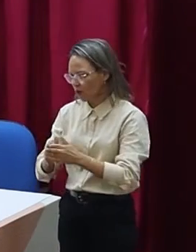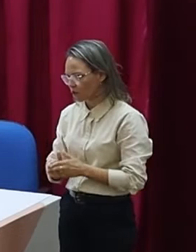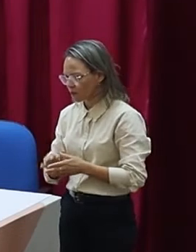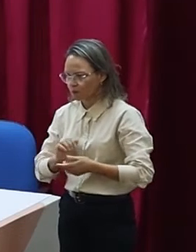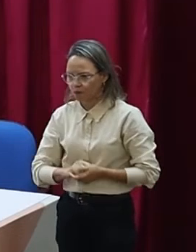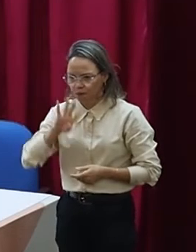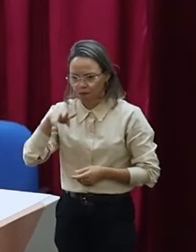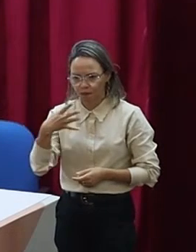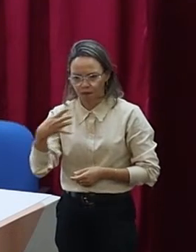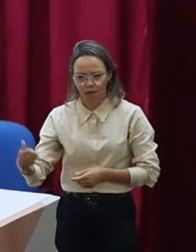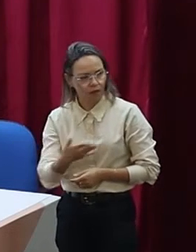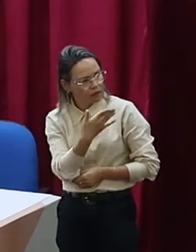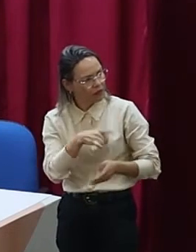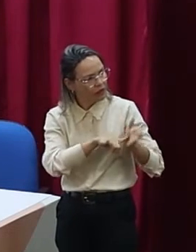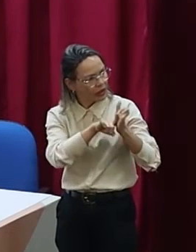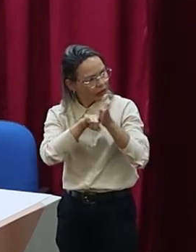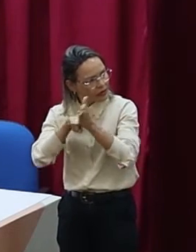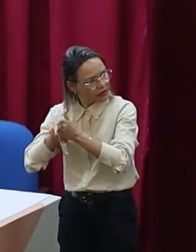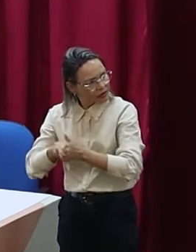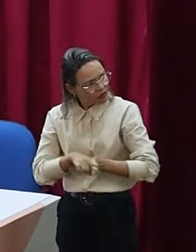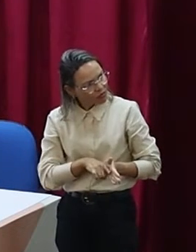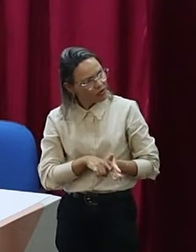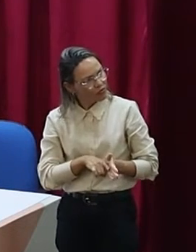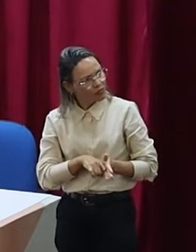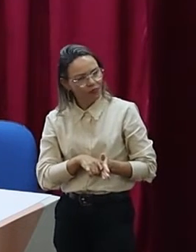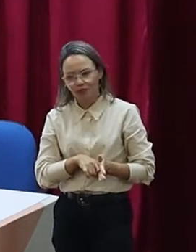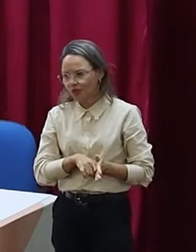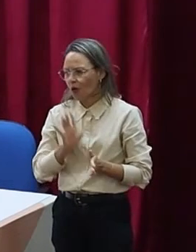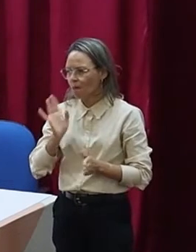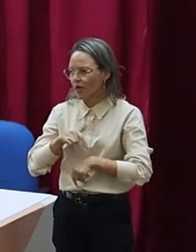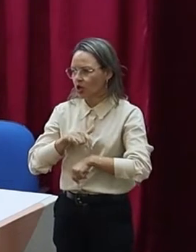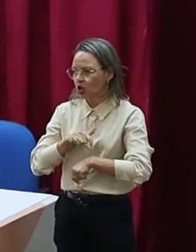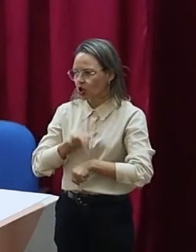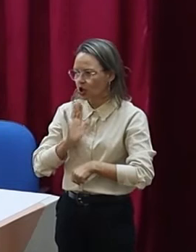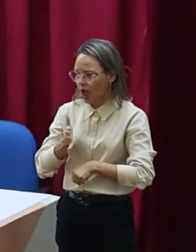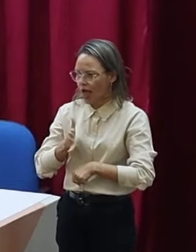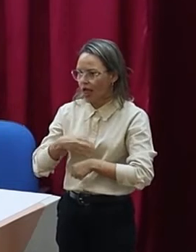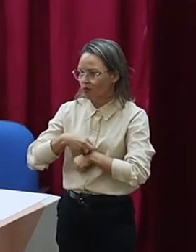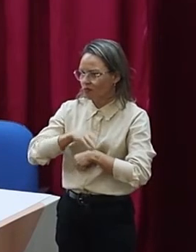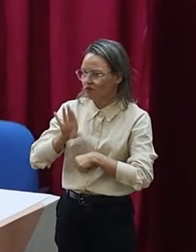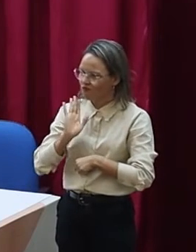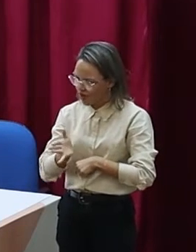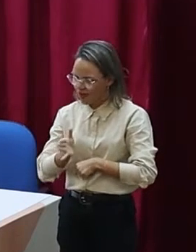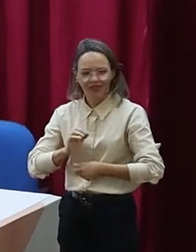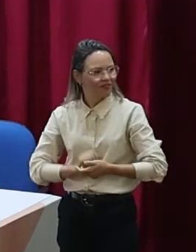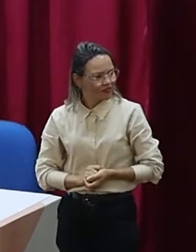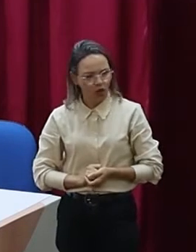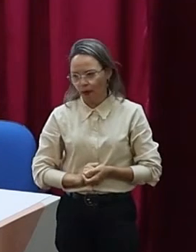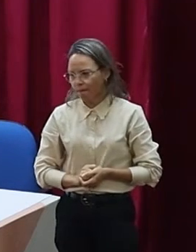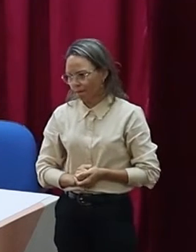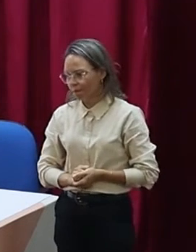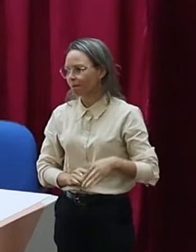Aqui é um quadro das pesquisas de Januária e de Lianara, mas eu já extrapolei meu tempo, eu acho que o recado já foi passado. Por favor.